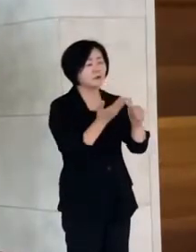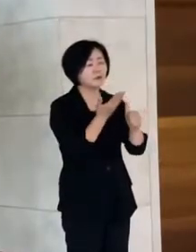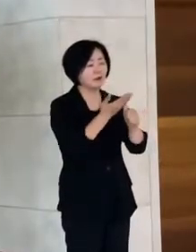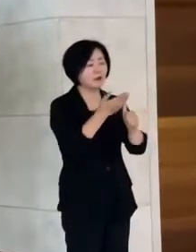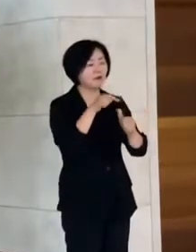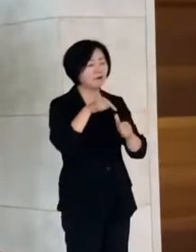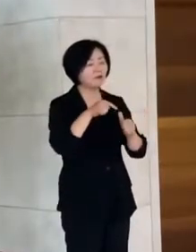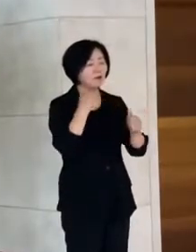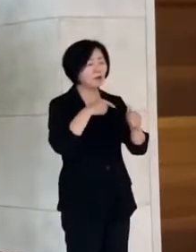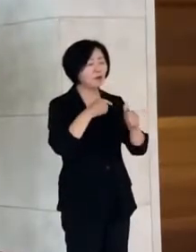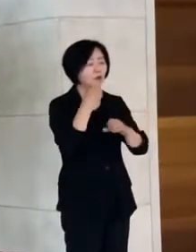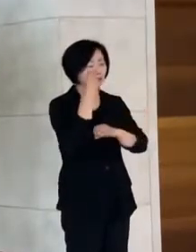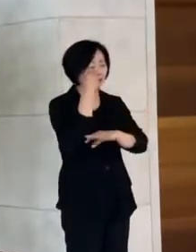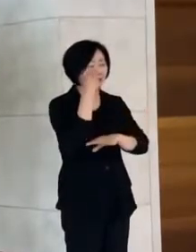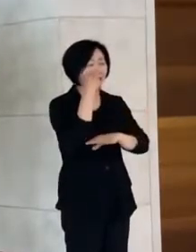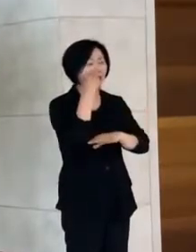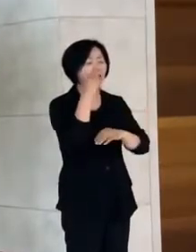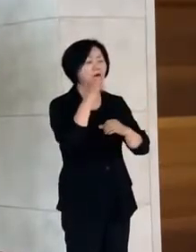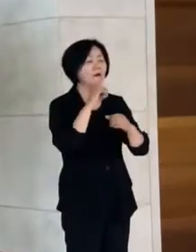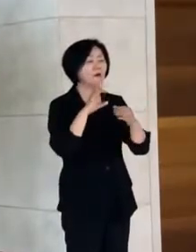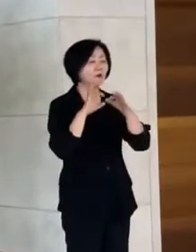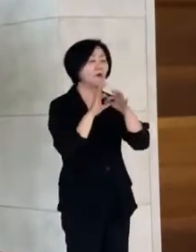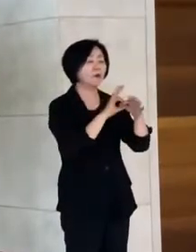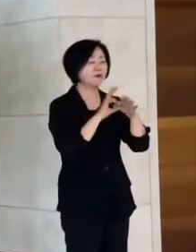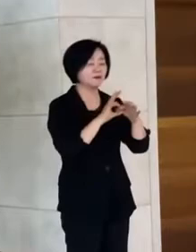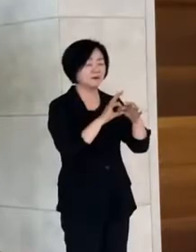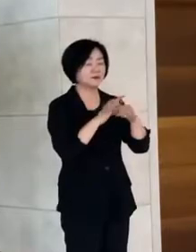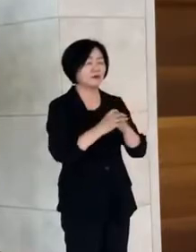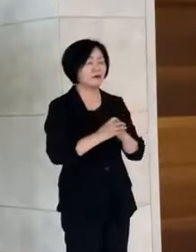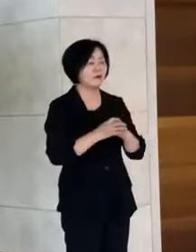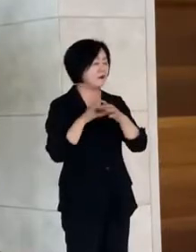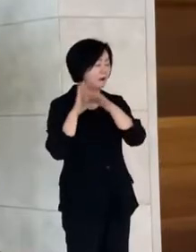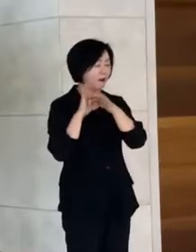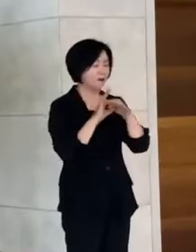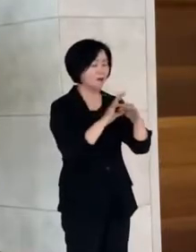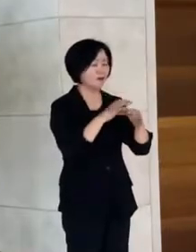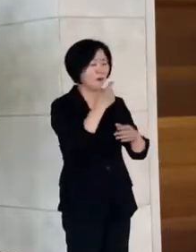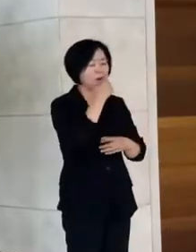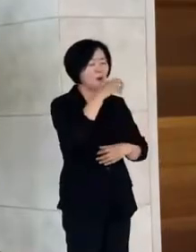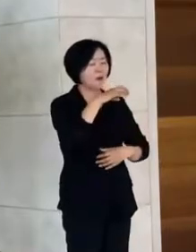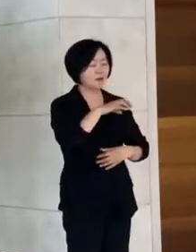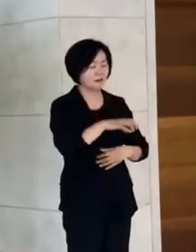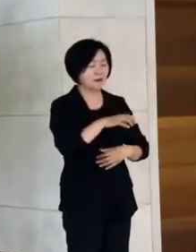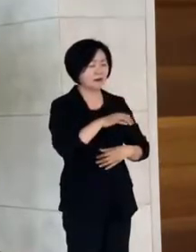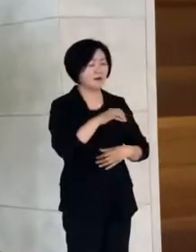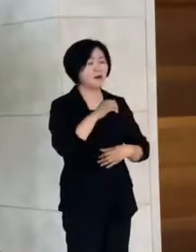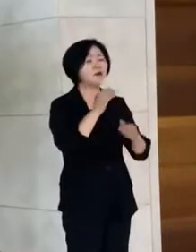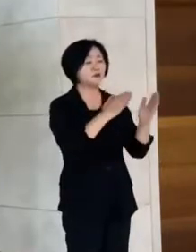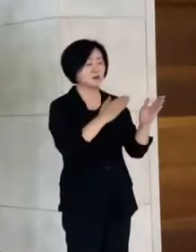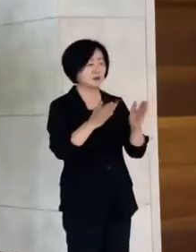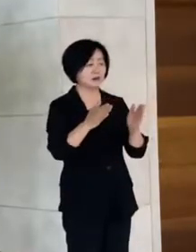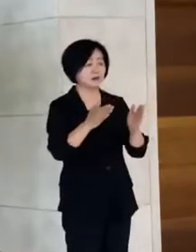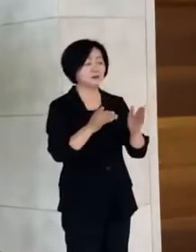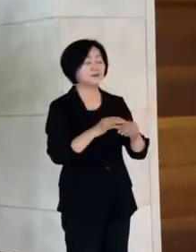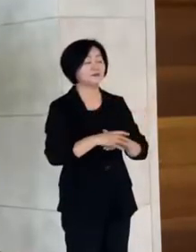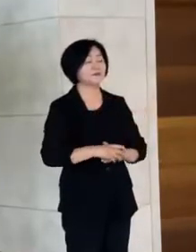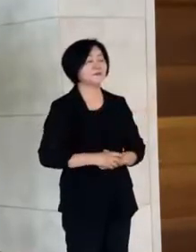정책과 평생학습 기반 구축을 통해 지속가능한 배움의 장을 마련하겠습니다.